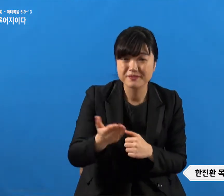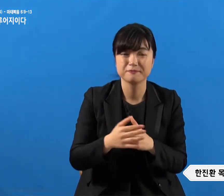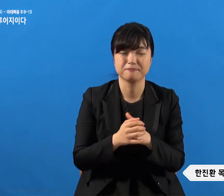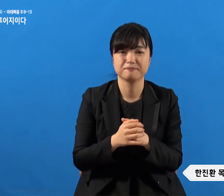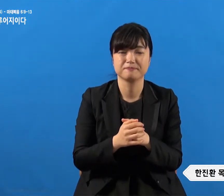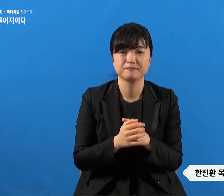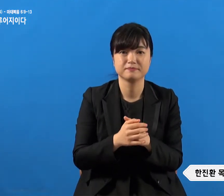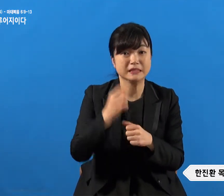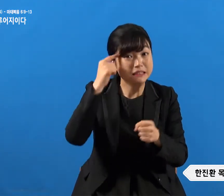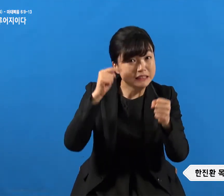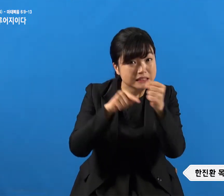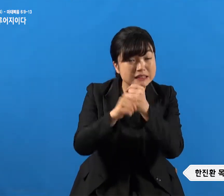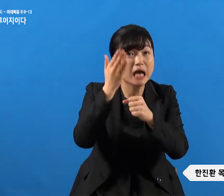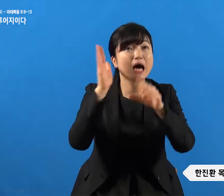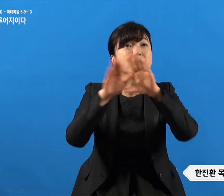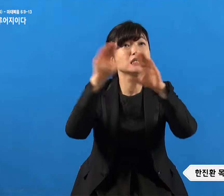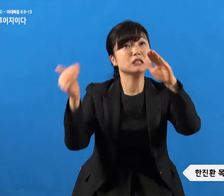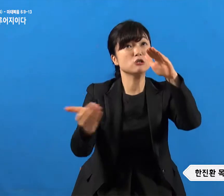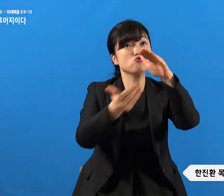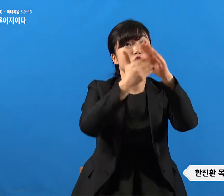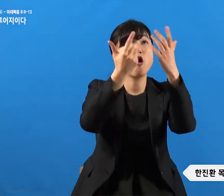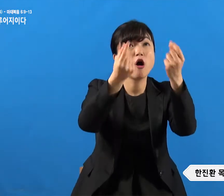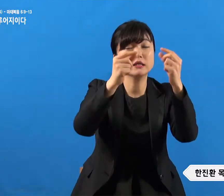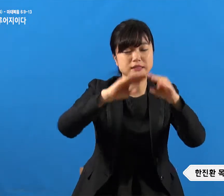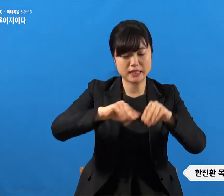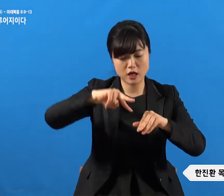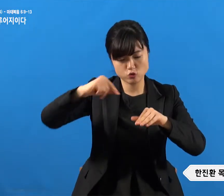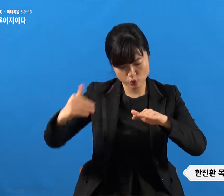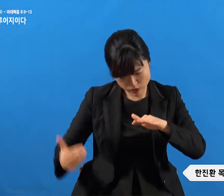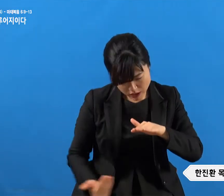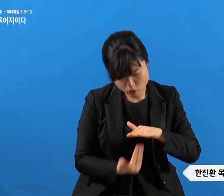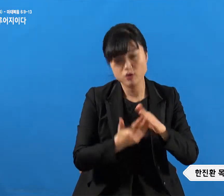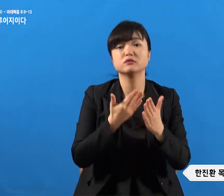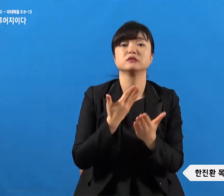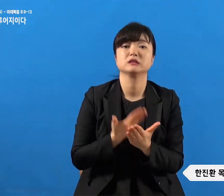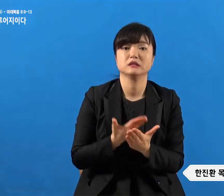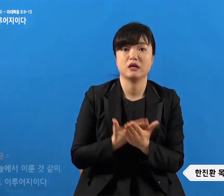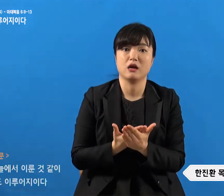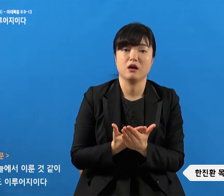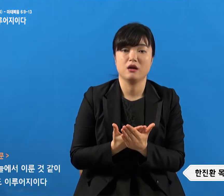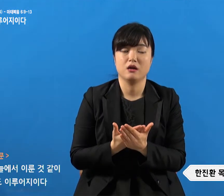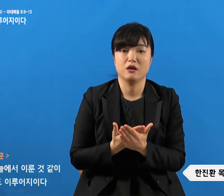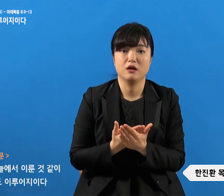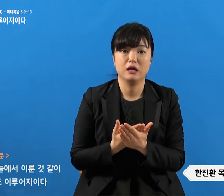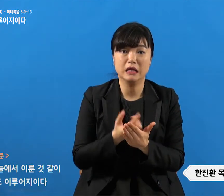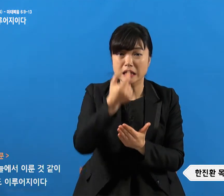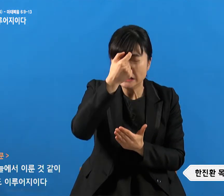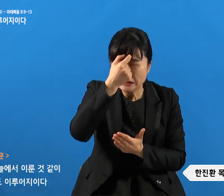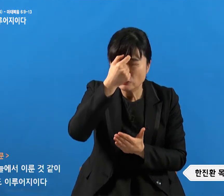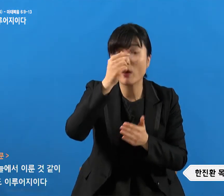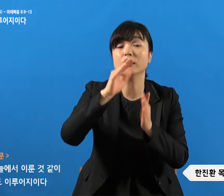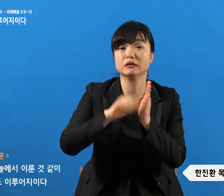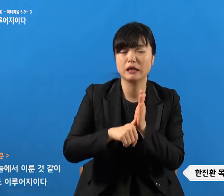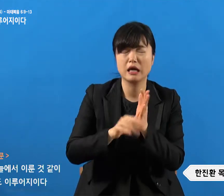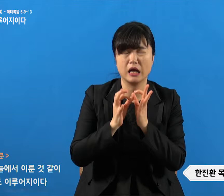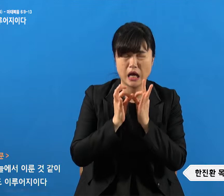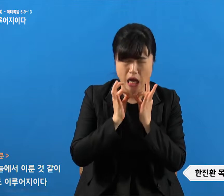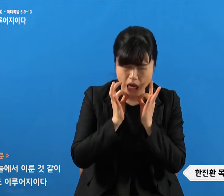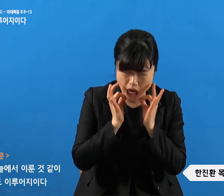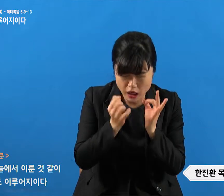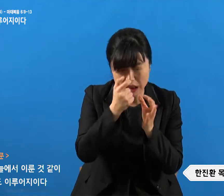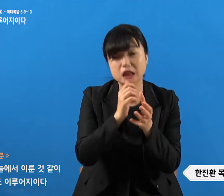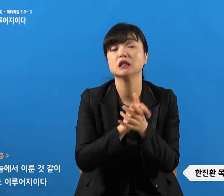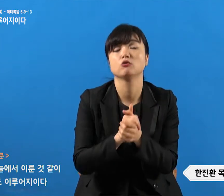여러분, 뜻이 하늘에서 이루어진 것 같이 땅에서도 이루어지이다, 그 기도를 할 때마다